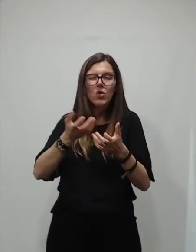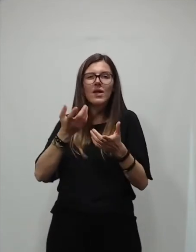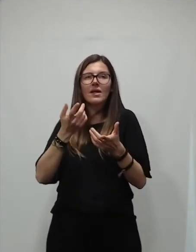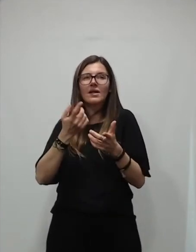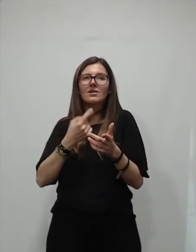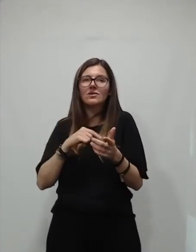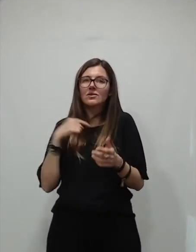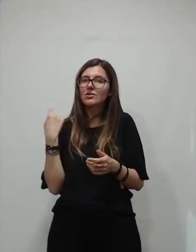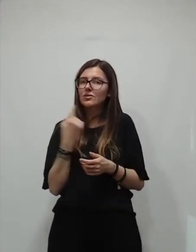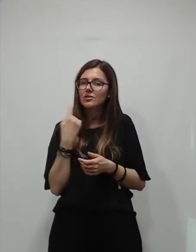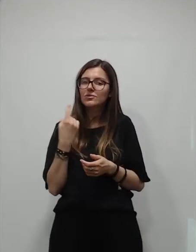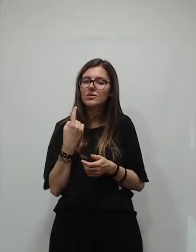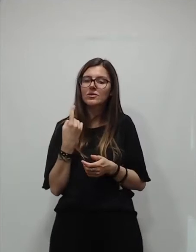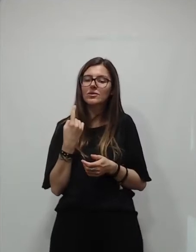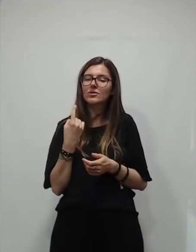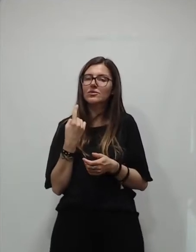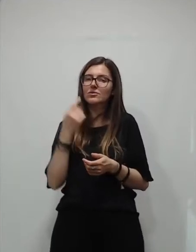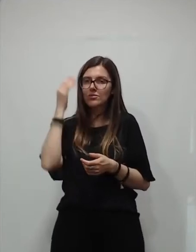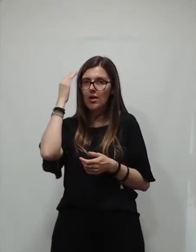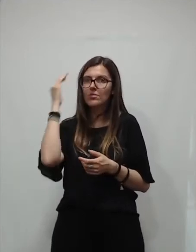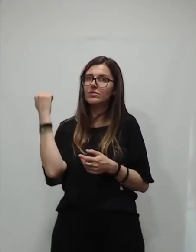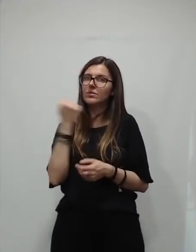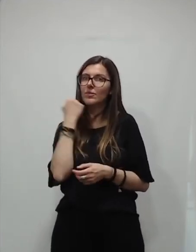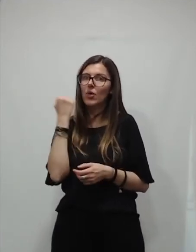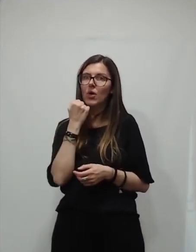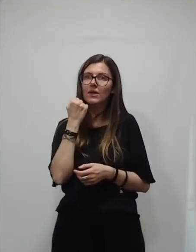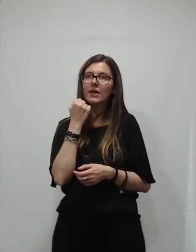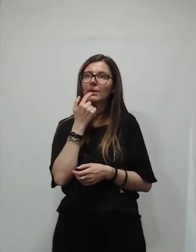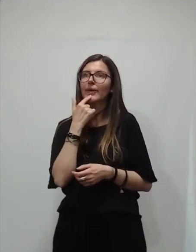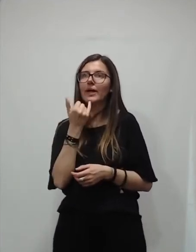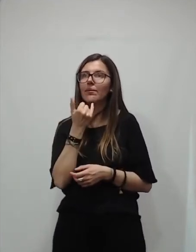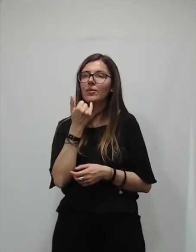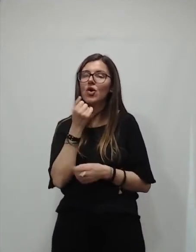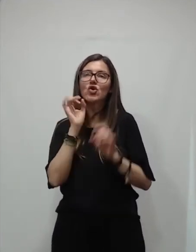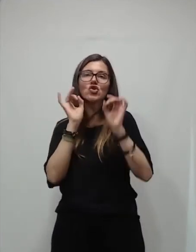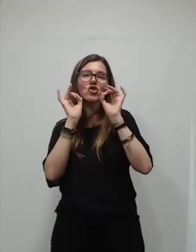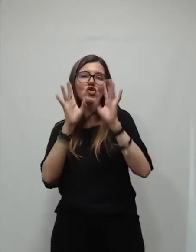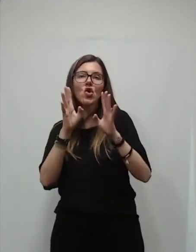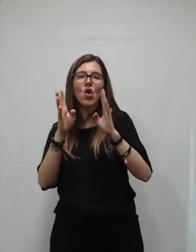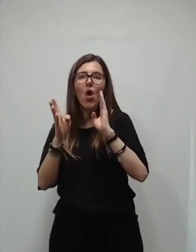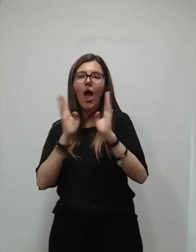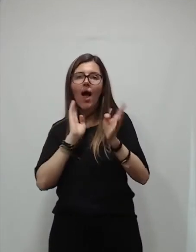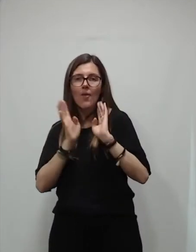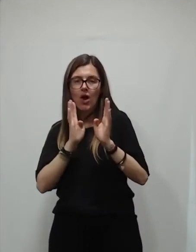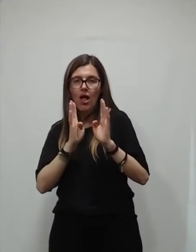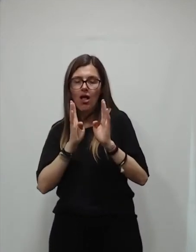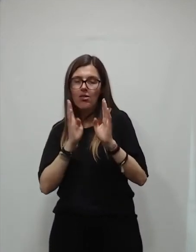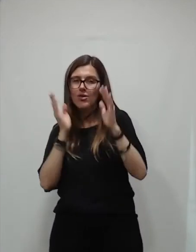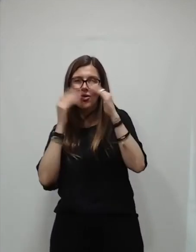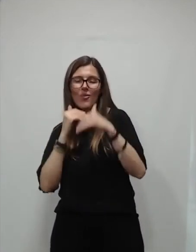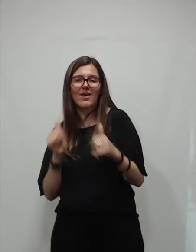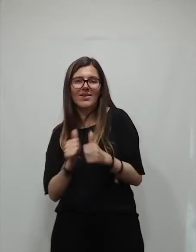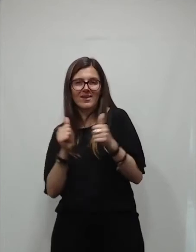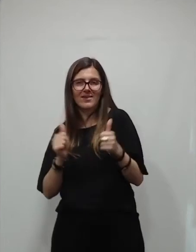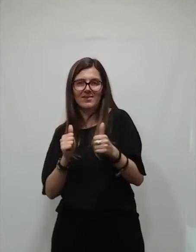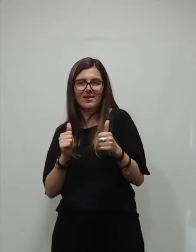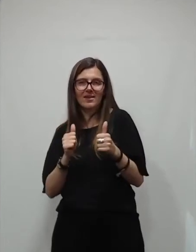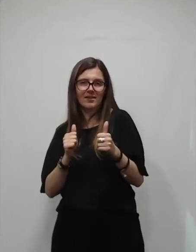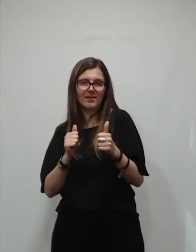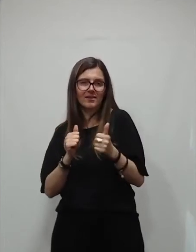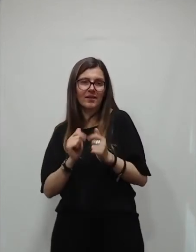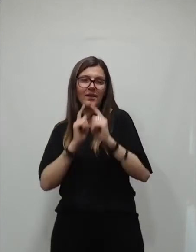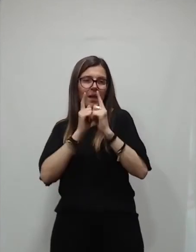necesario contar con un equipo interdisciplinario, ¿no? Los abogados solos no pueden hacer esto, porque hay otros saberes